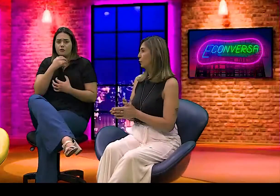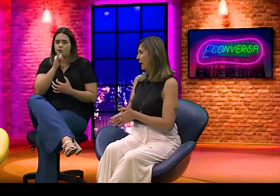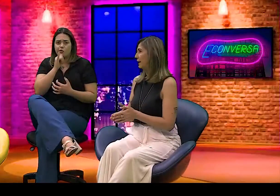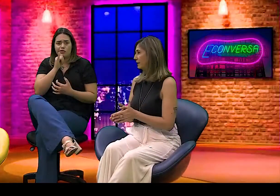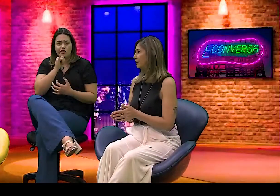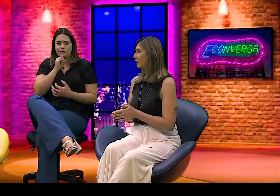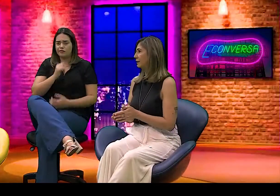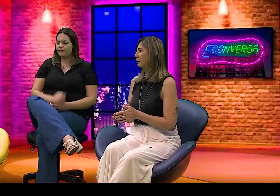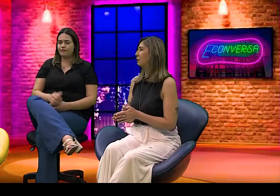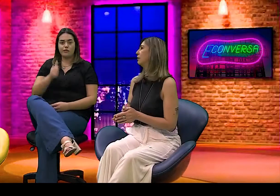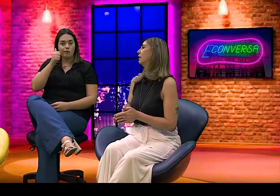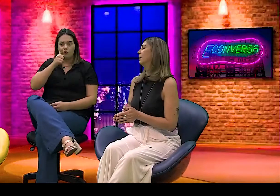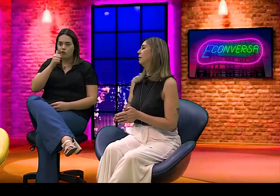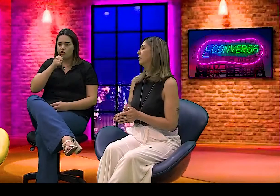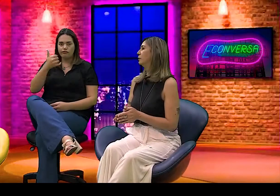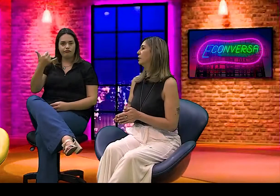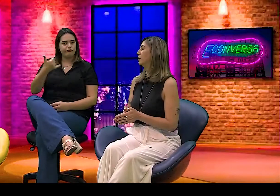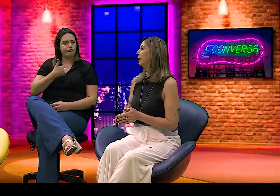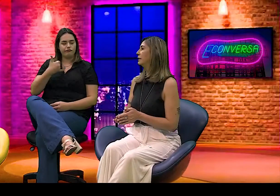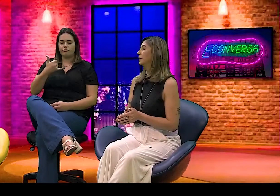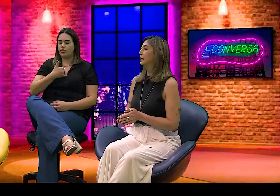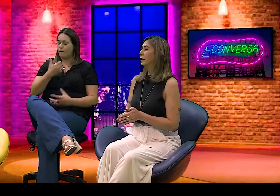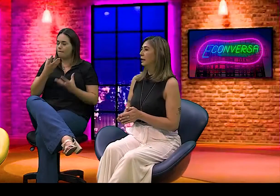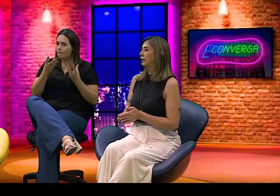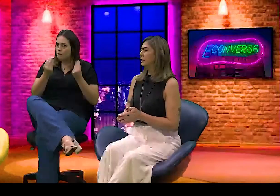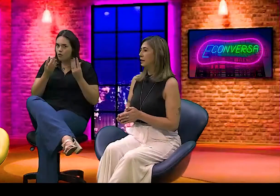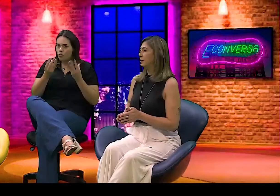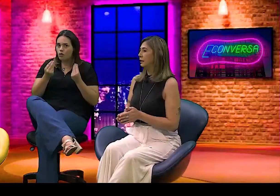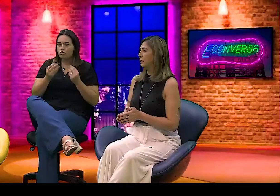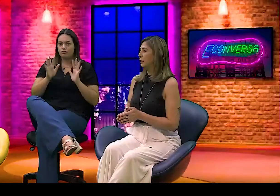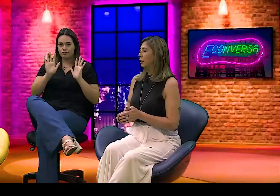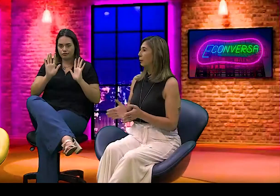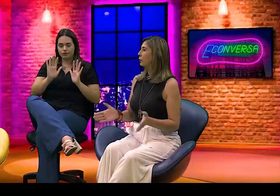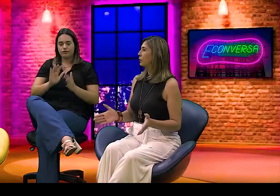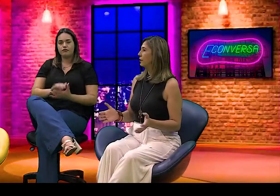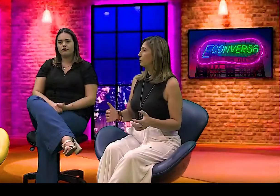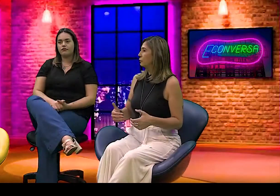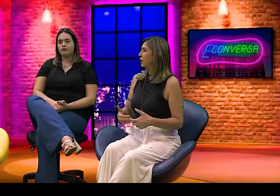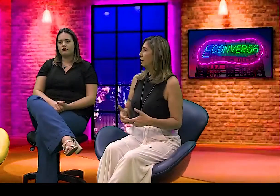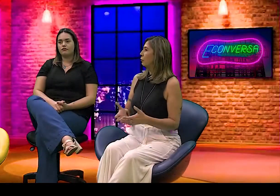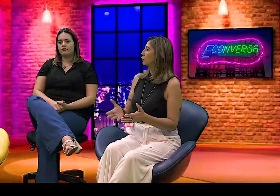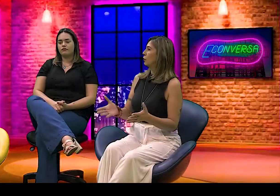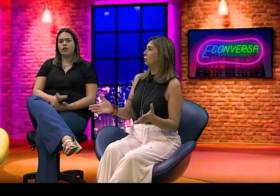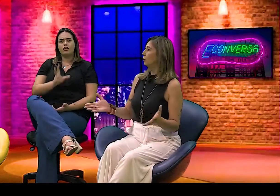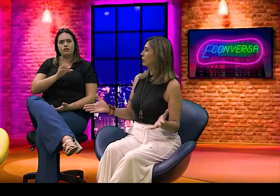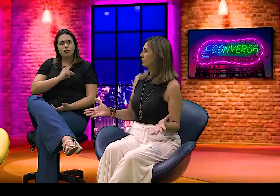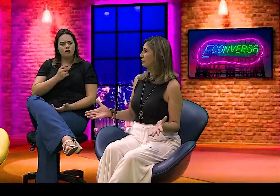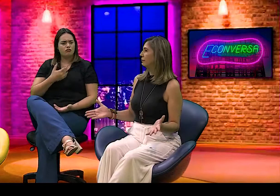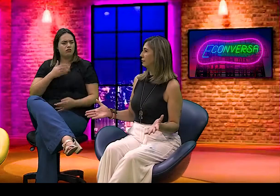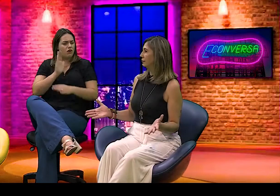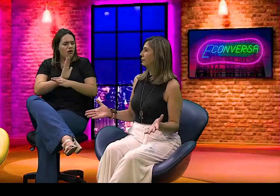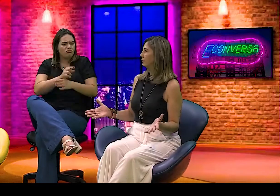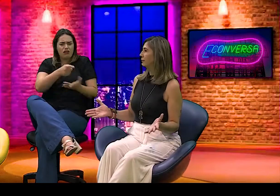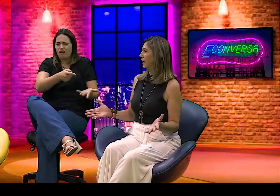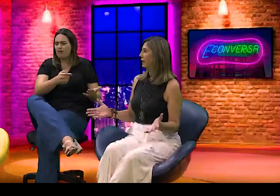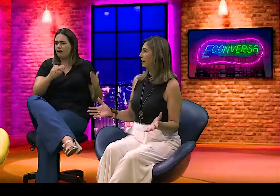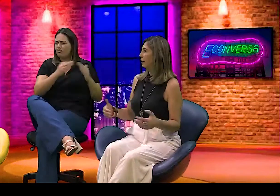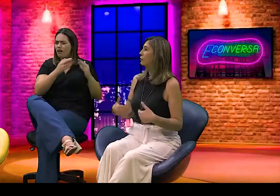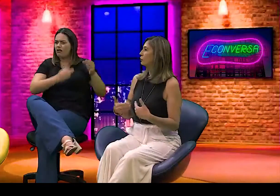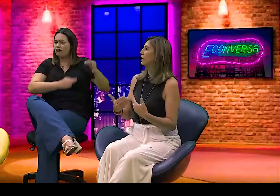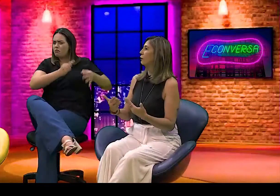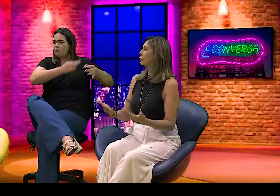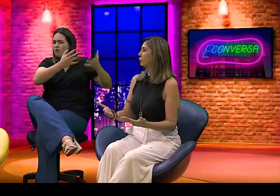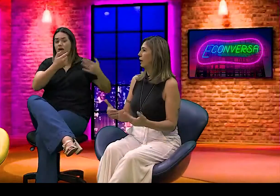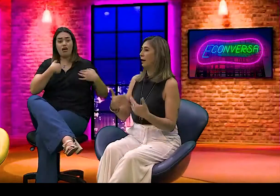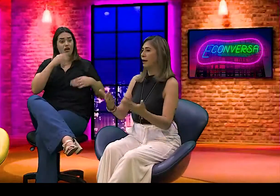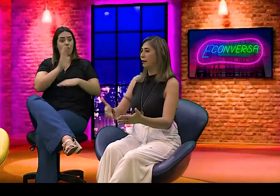muito de mulheres que são vítimas de violência dizer assim: poxa, mas eu ajudei ele a construir tudo isso, né? Eu